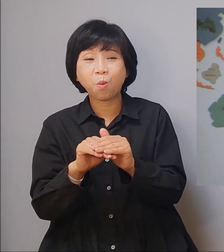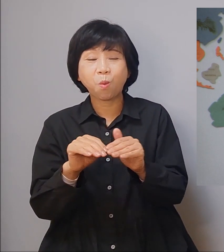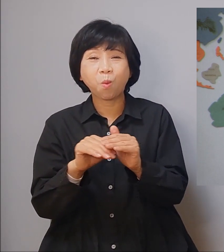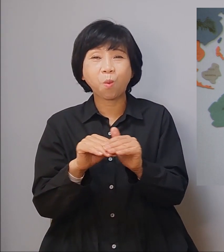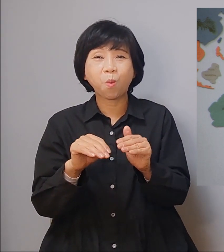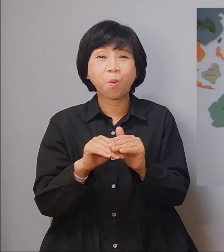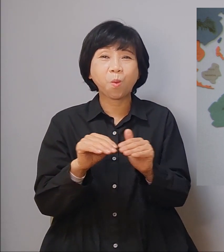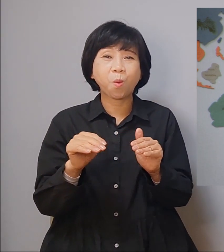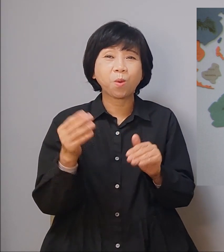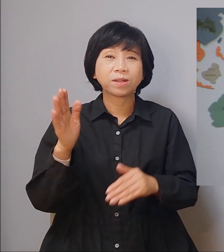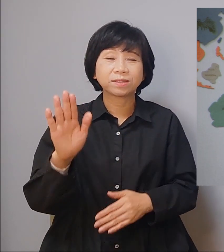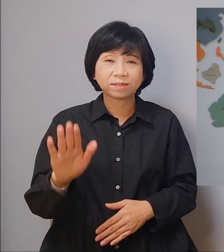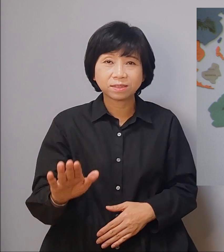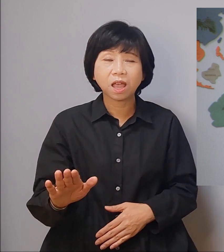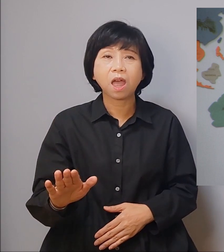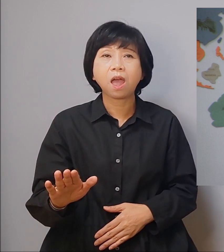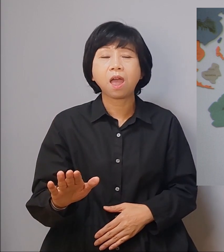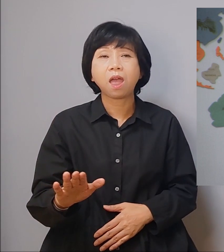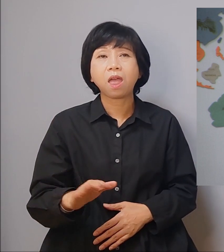여러분, 그런데